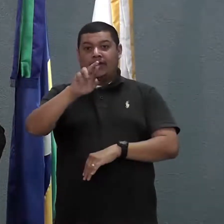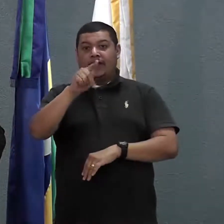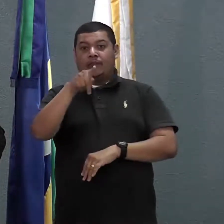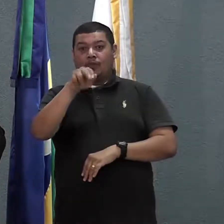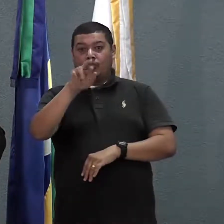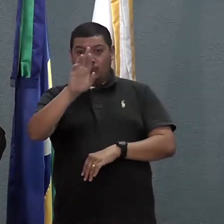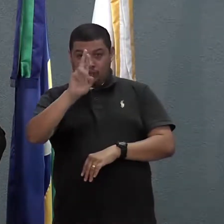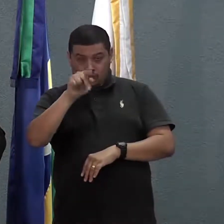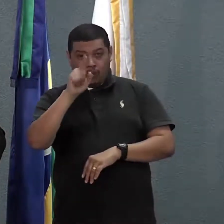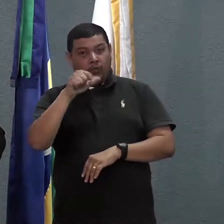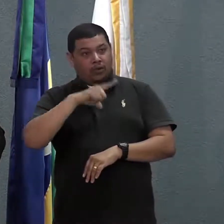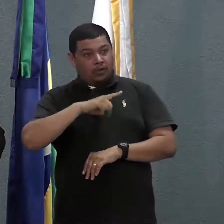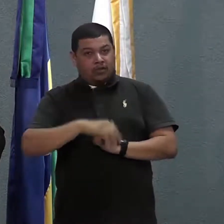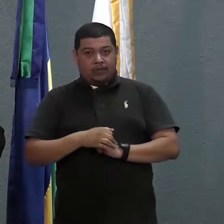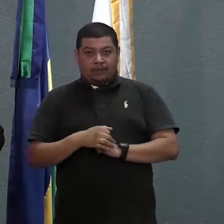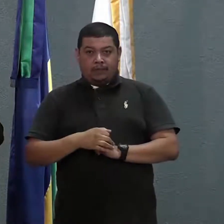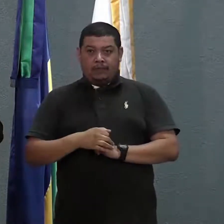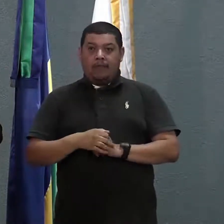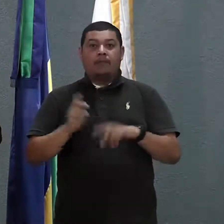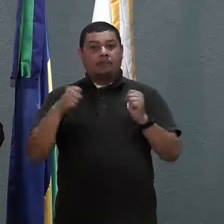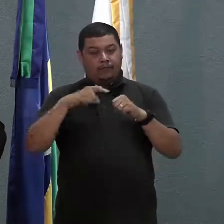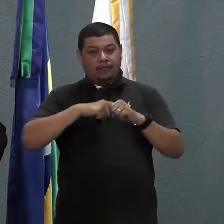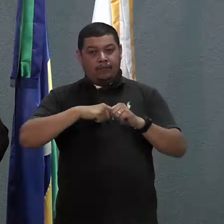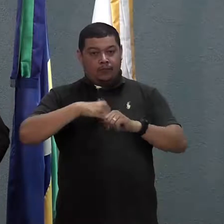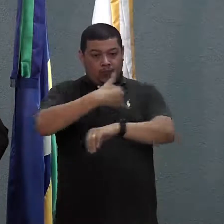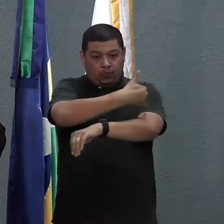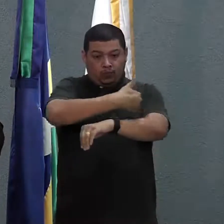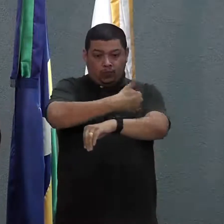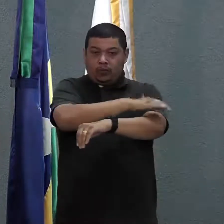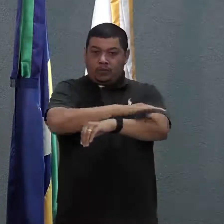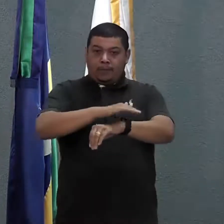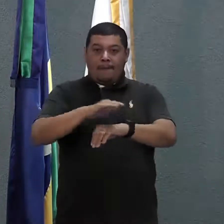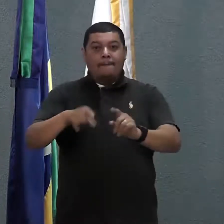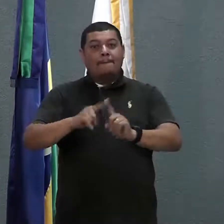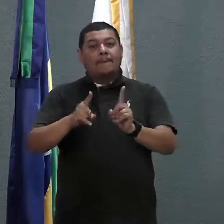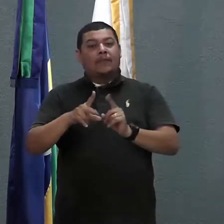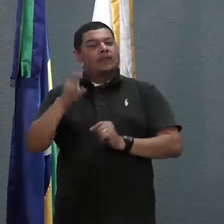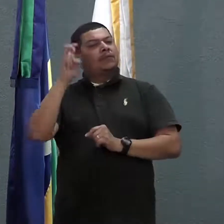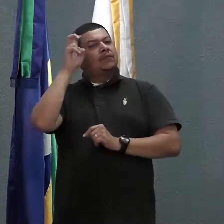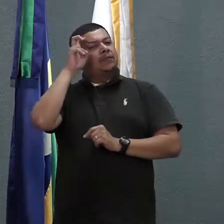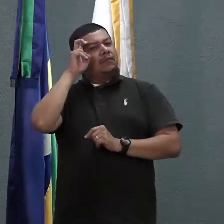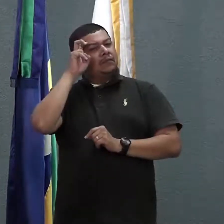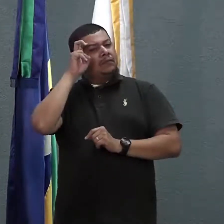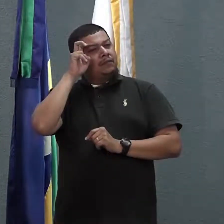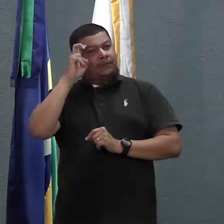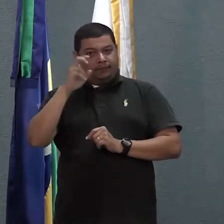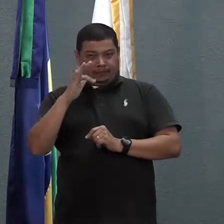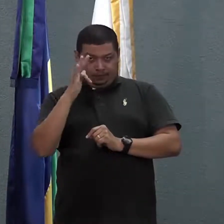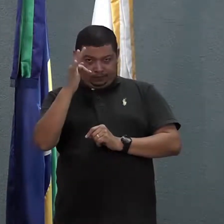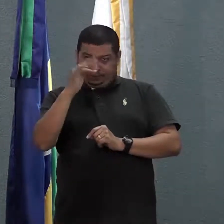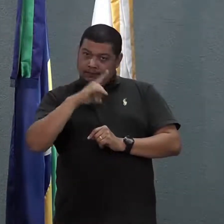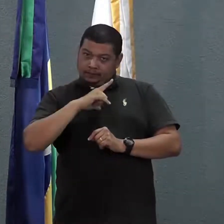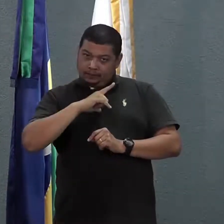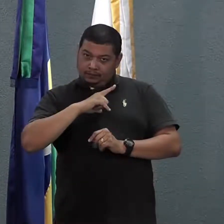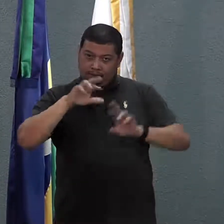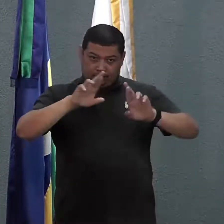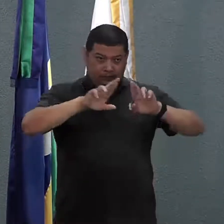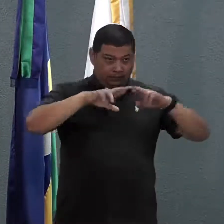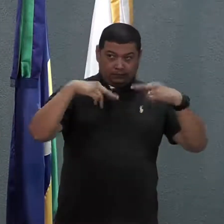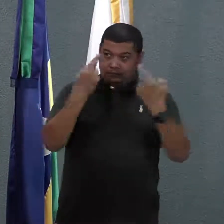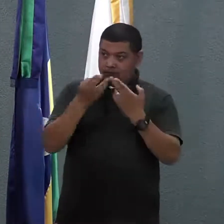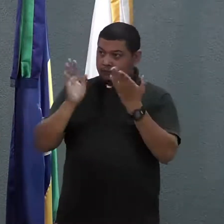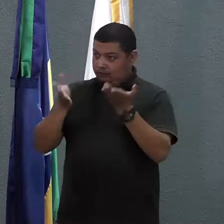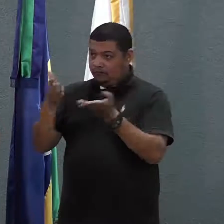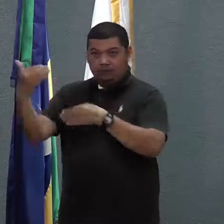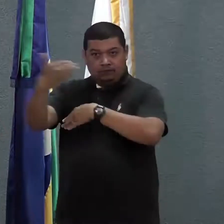já pudesse ter sido contemplada com asfalto. Só que, na quinta-feira, nós vamos ter uma reunião aqui, e quem puder